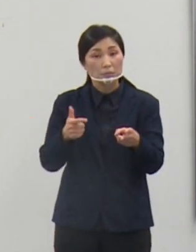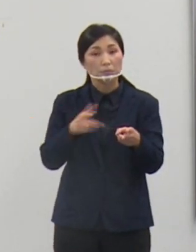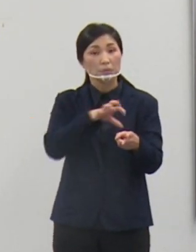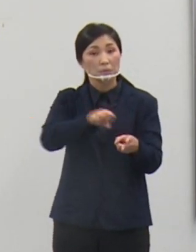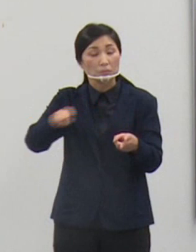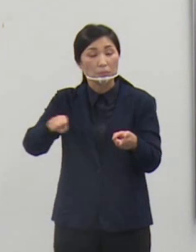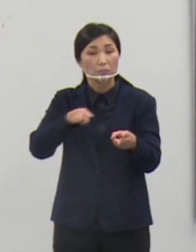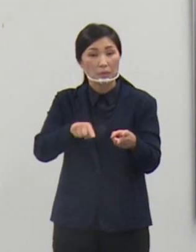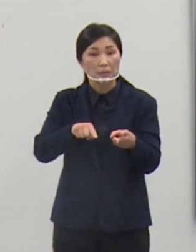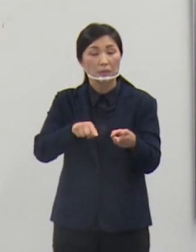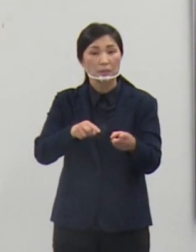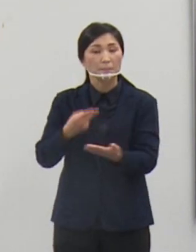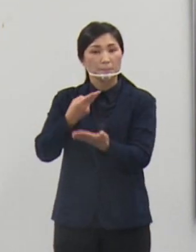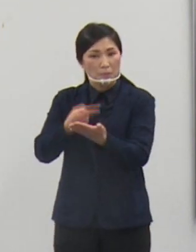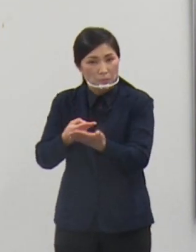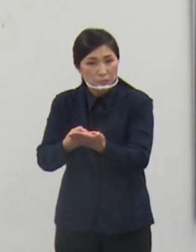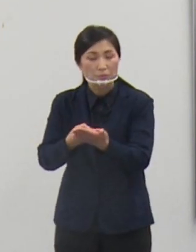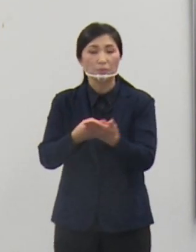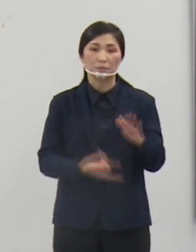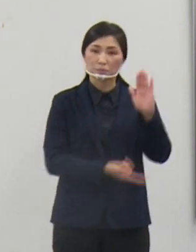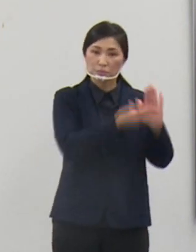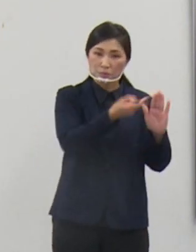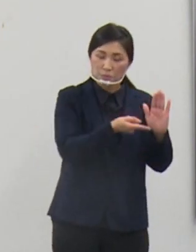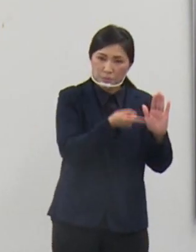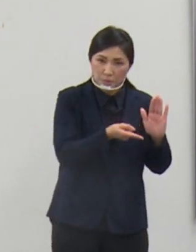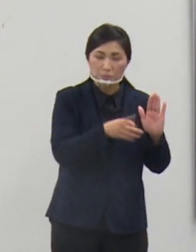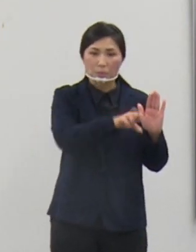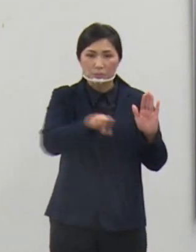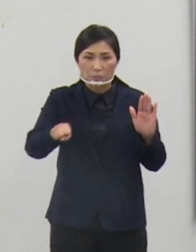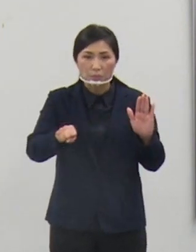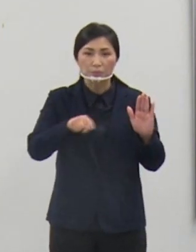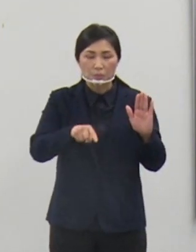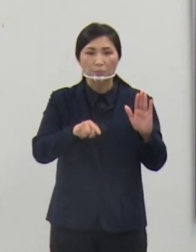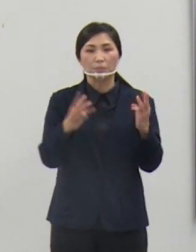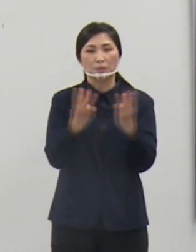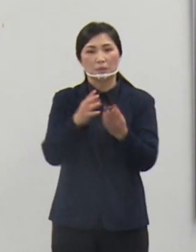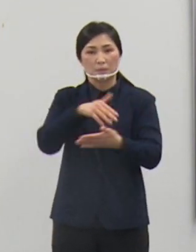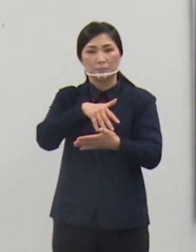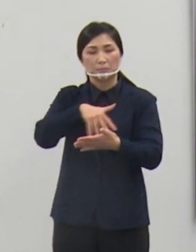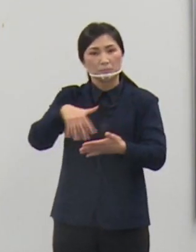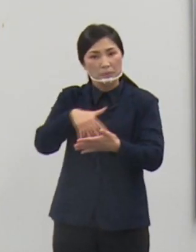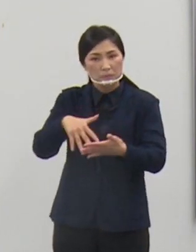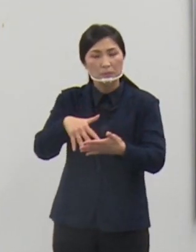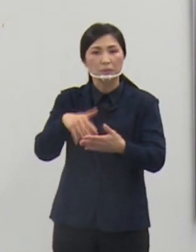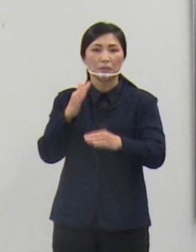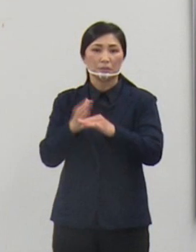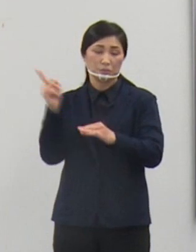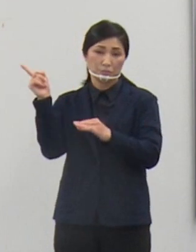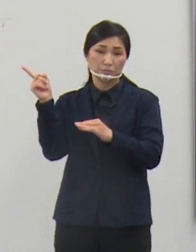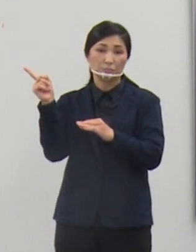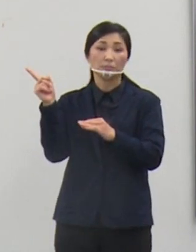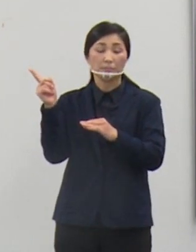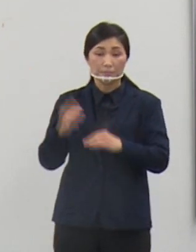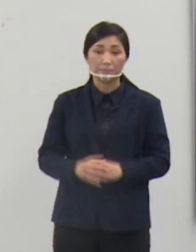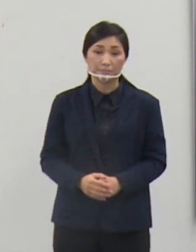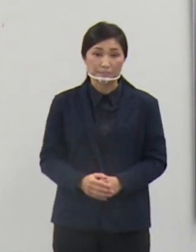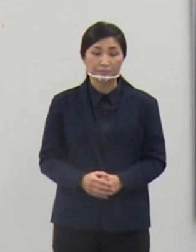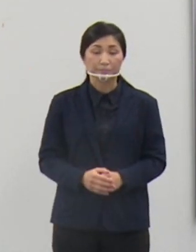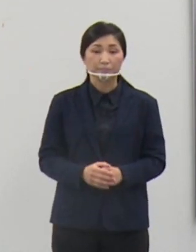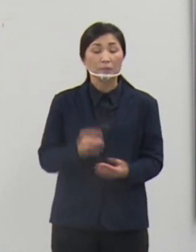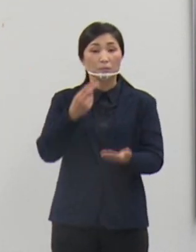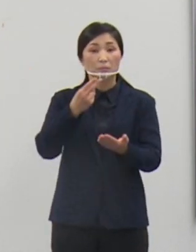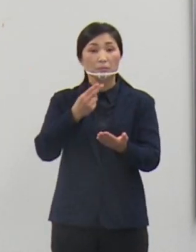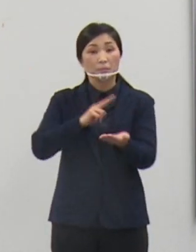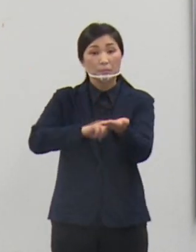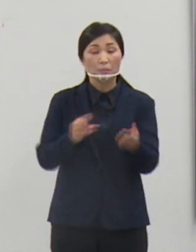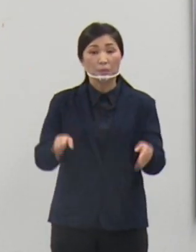となる病床や宿泊療養施設を算出をしております。医療機関の病床につきましては必要